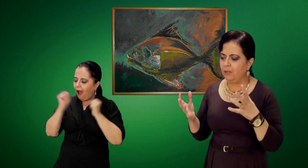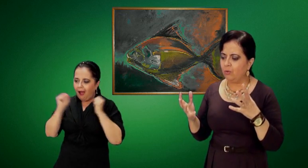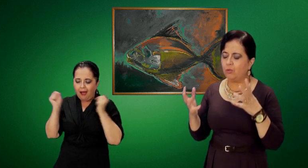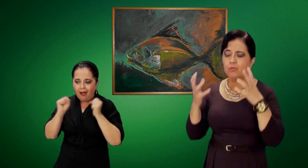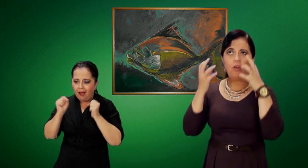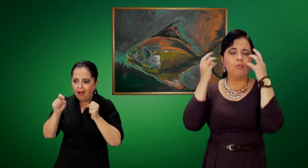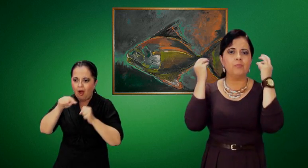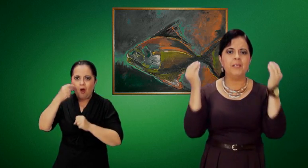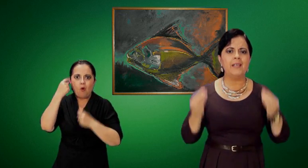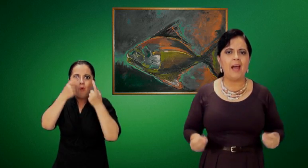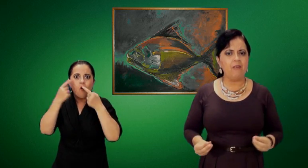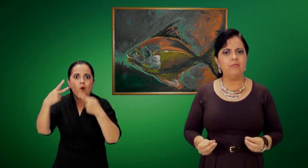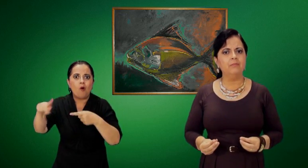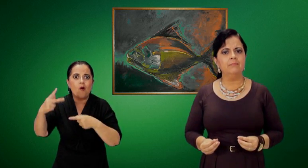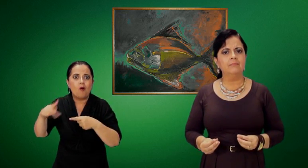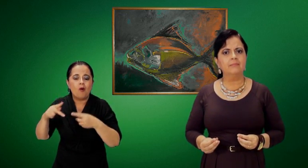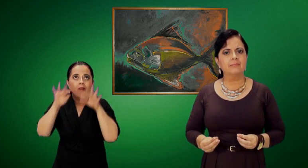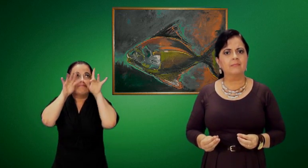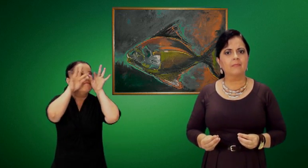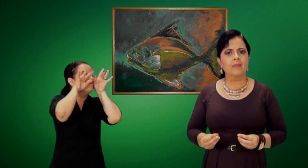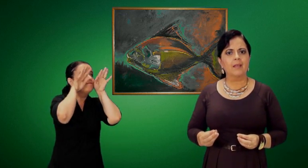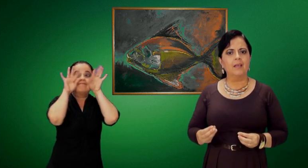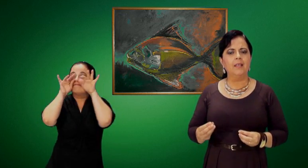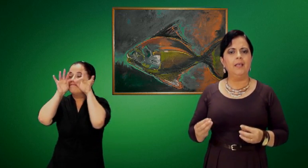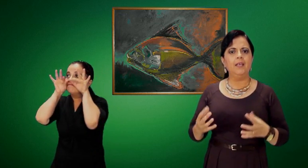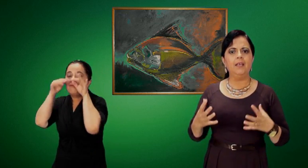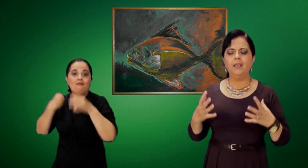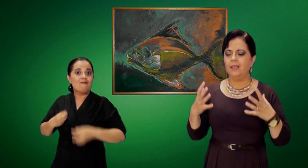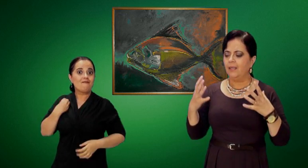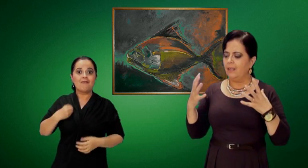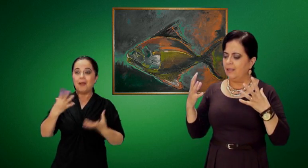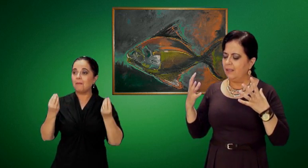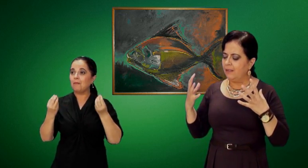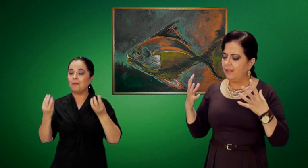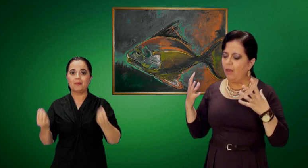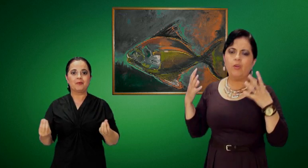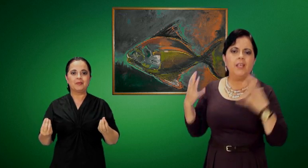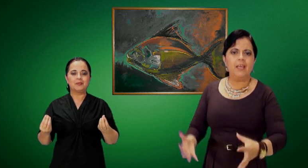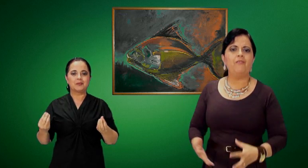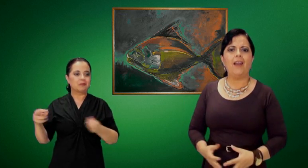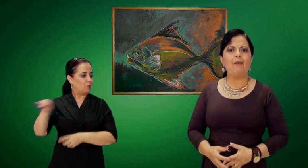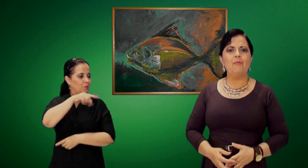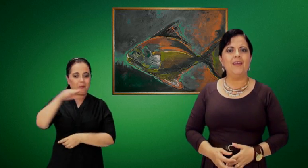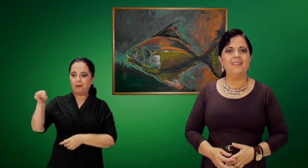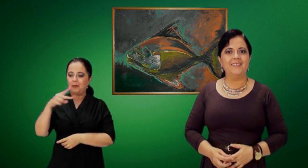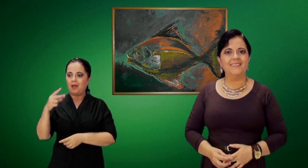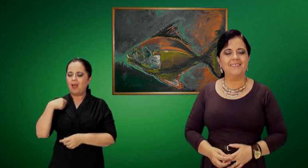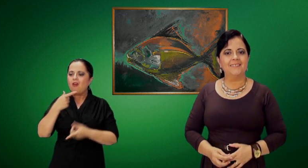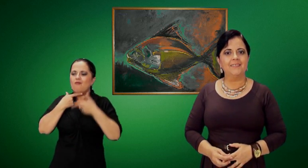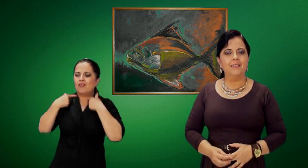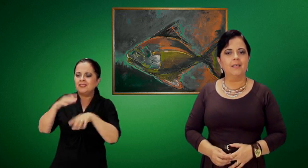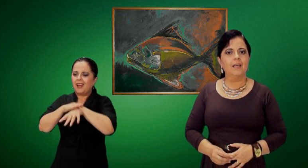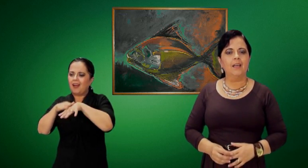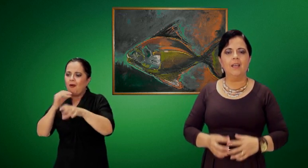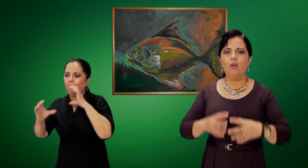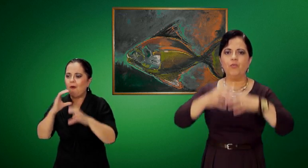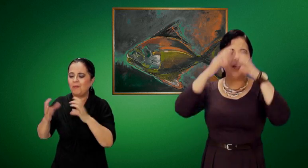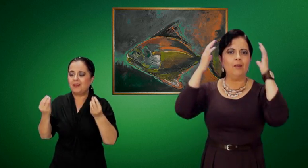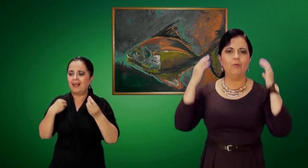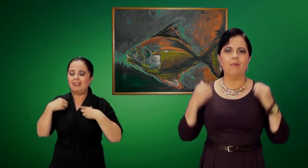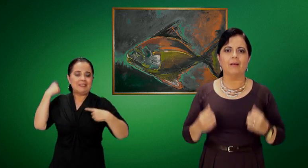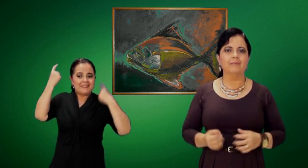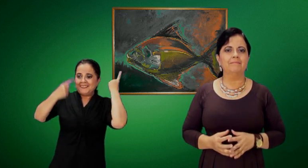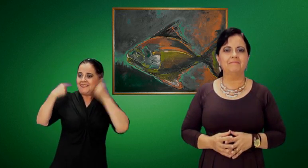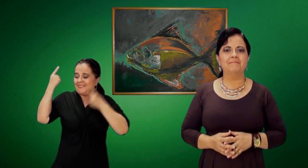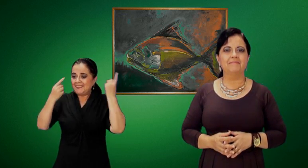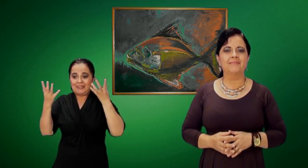aquele menino que os olhos brilhavam e eu queria falar com ele. Eu